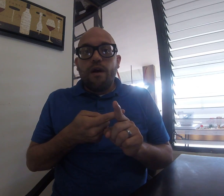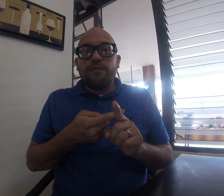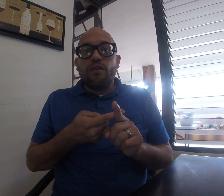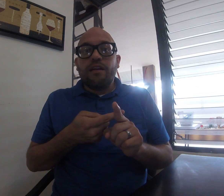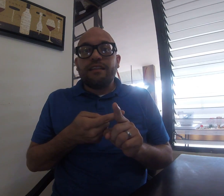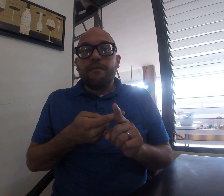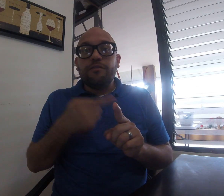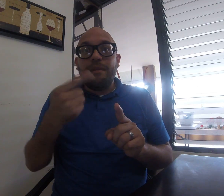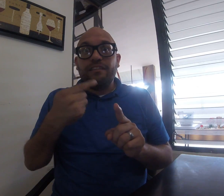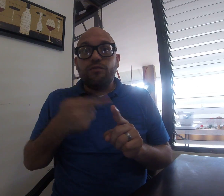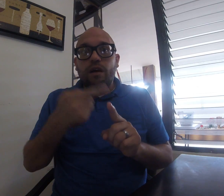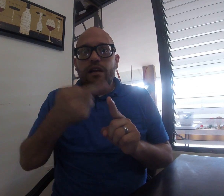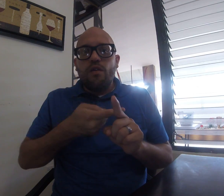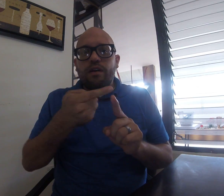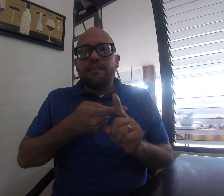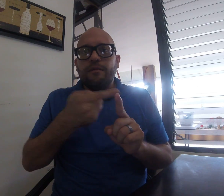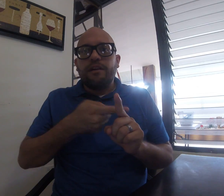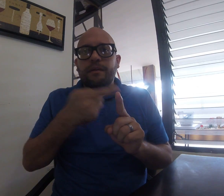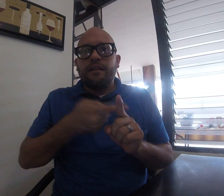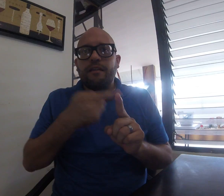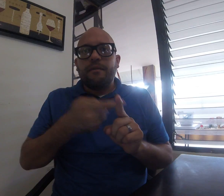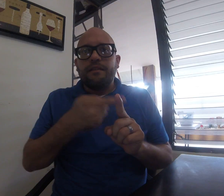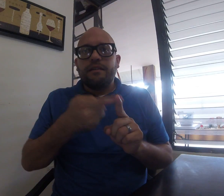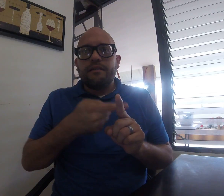Cuando lo hacemos mensual, lo hacemos repetidamente.